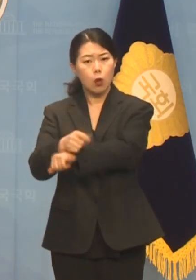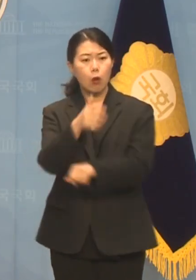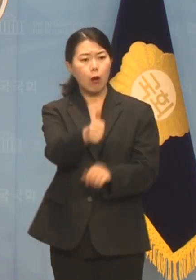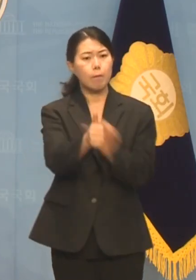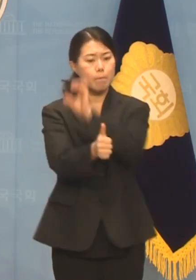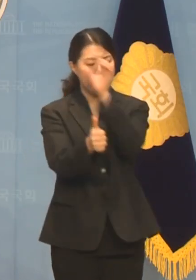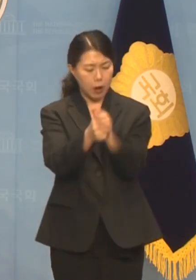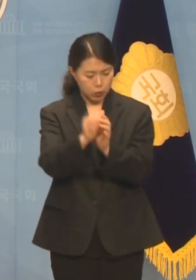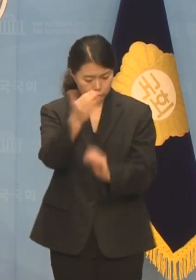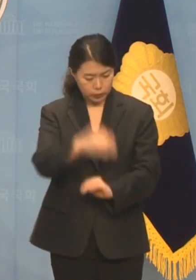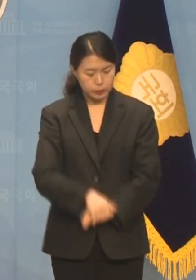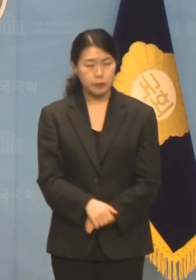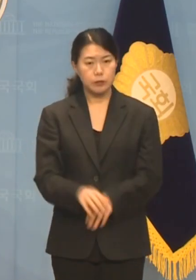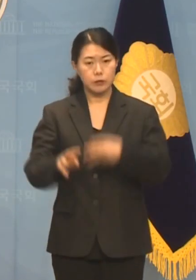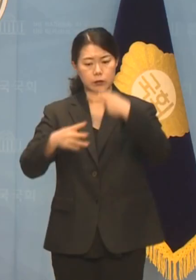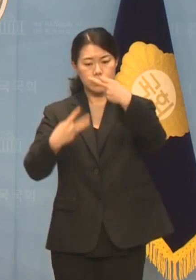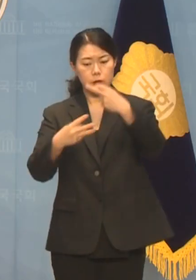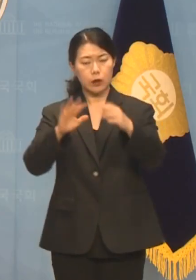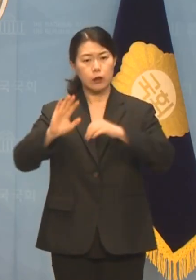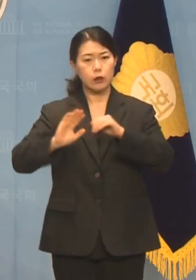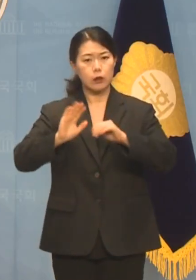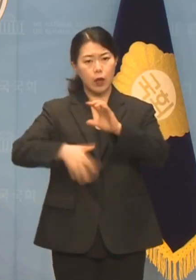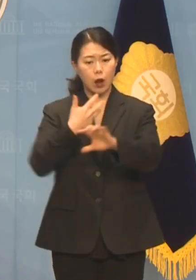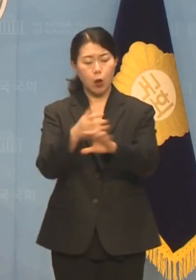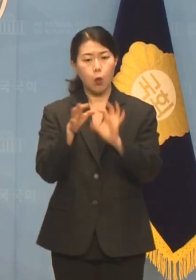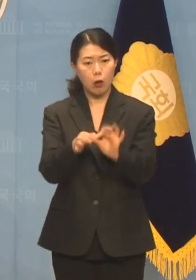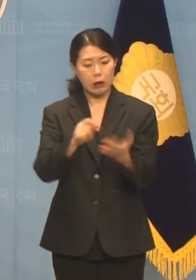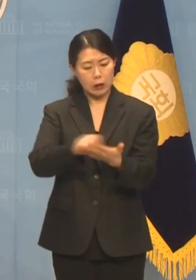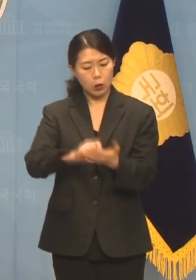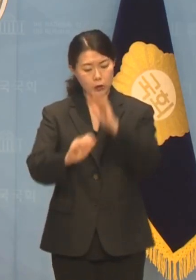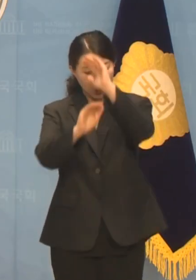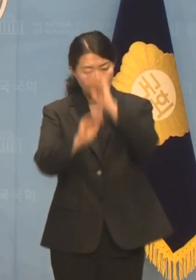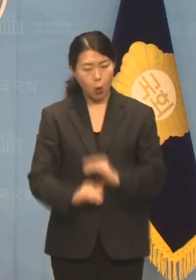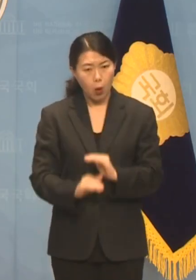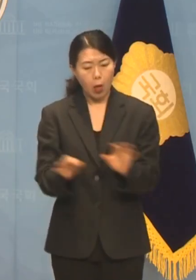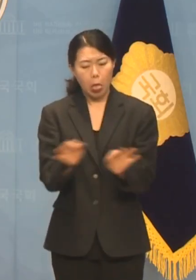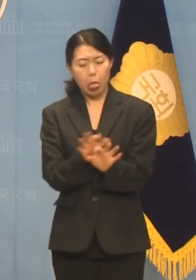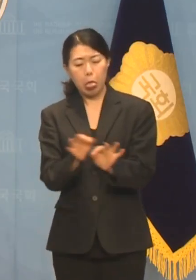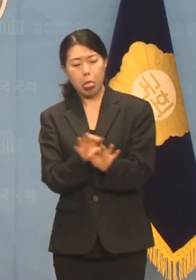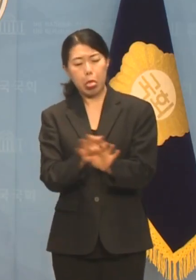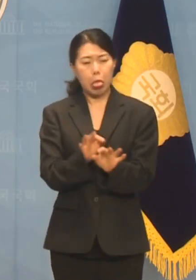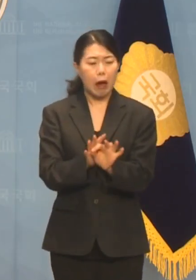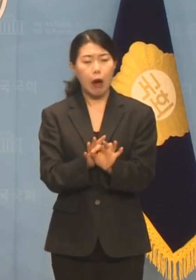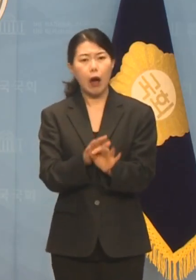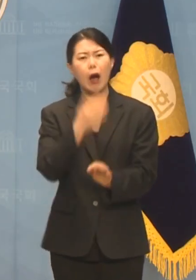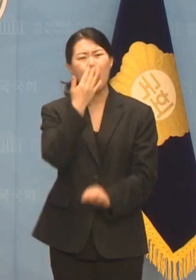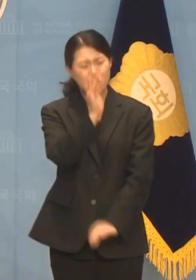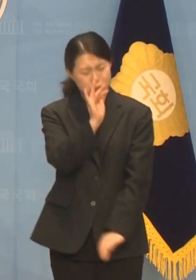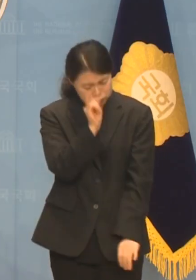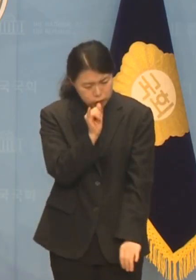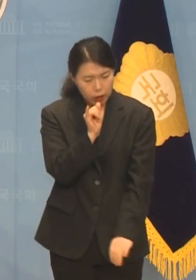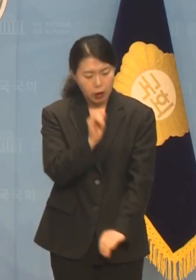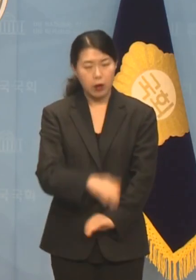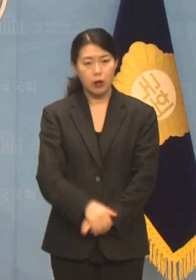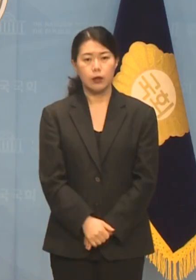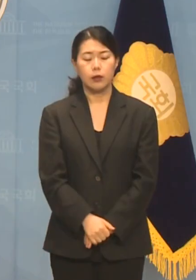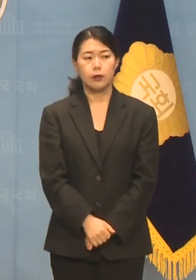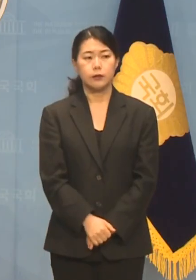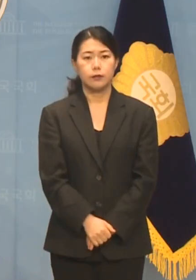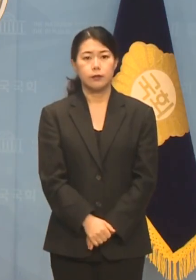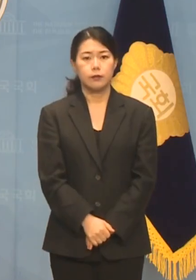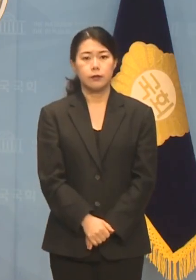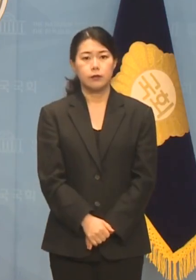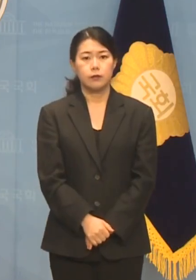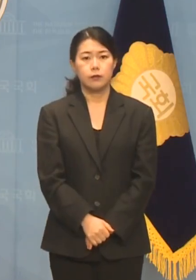나섰습니다. 12.3 내란과 관련된 대통령 기록물들이 언제 은폐되어도 전혀 이상하지 않은 상황입니다.